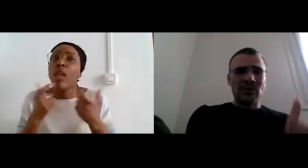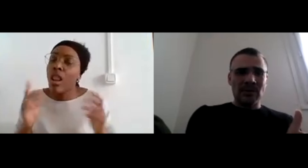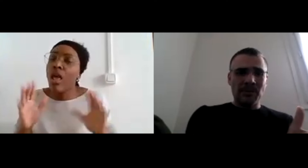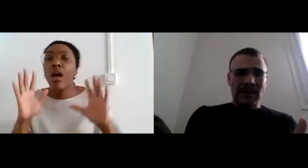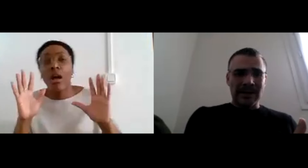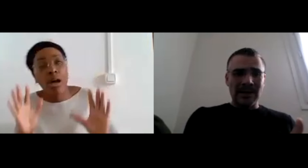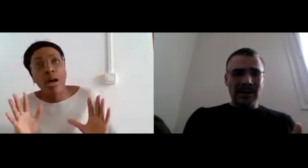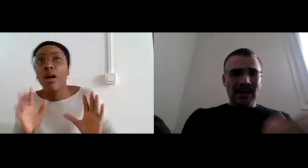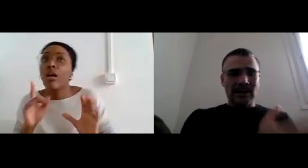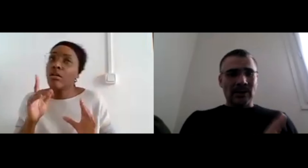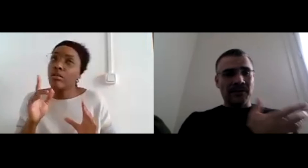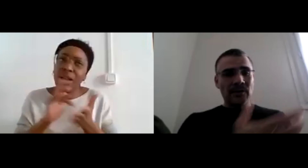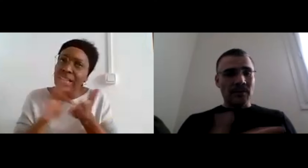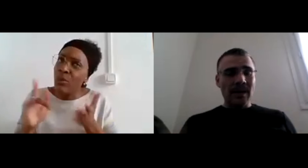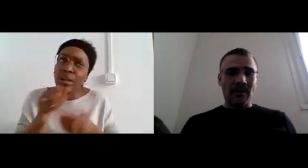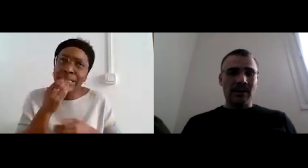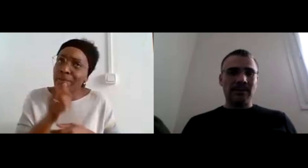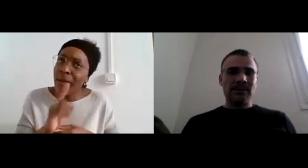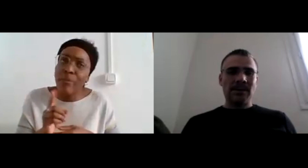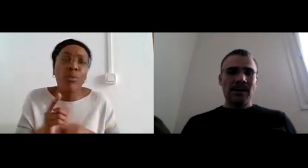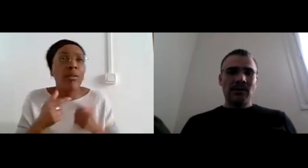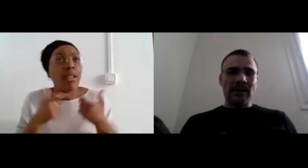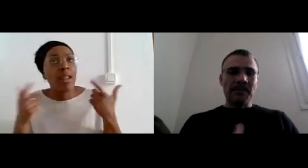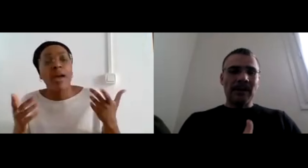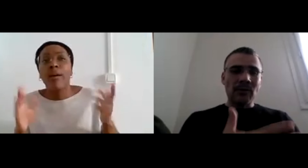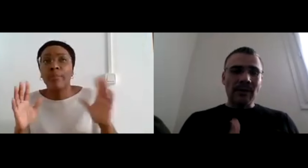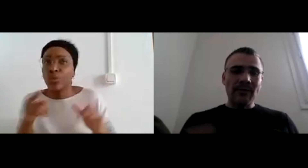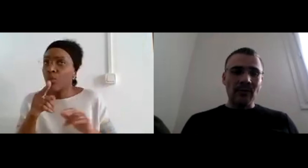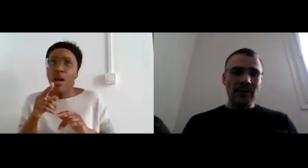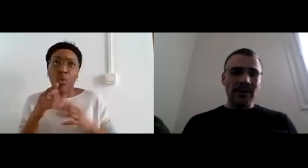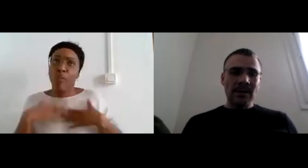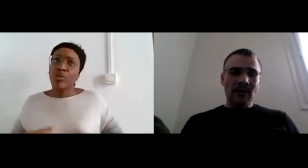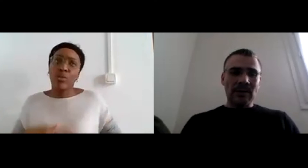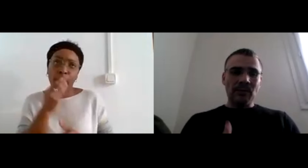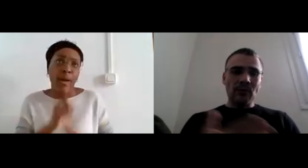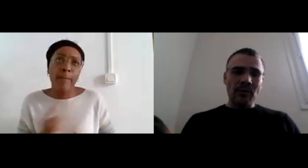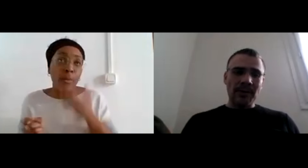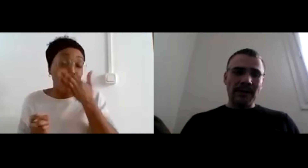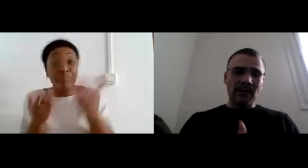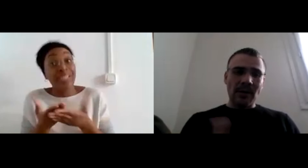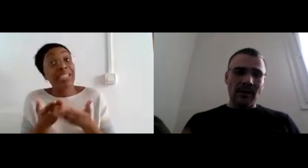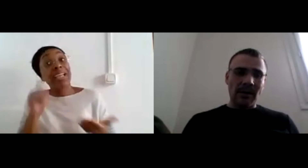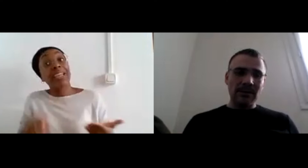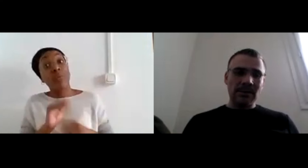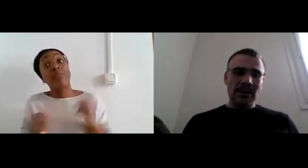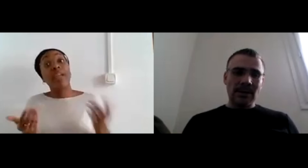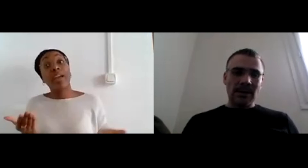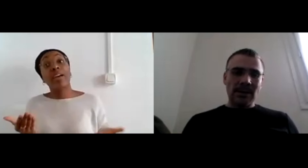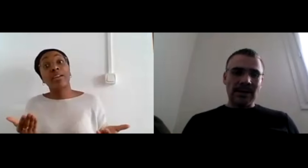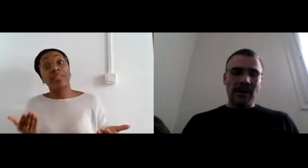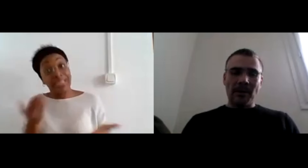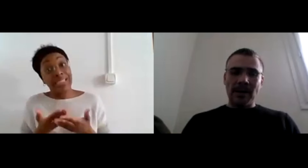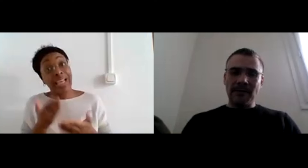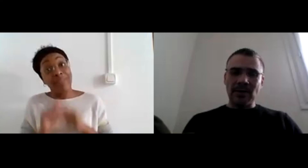T'es dans une hypocrisie et tu es en train de faire du mal, quoi. Tu es en train de perdre ton influence. On sait plus trop où on en est avec toi, quoi.